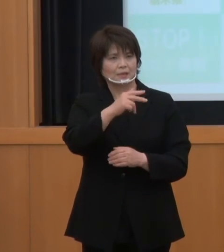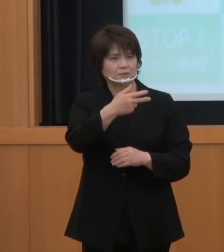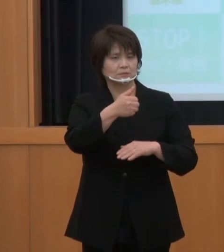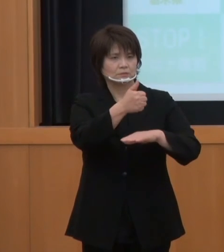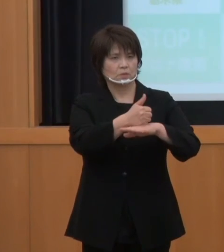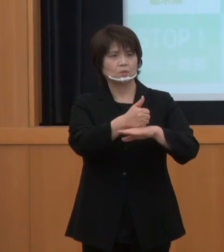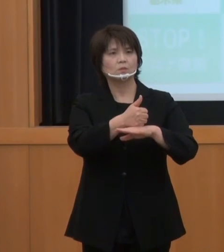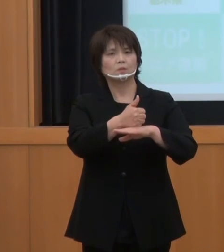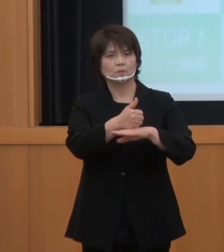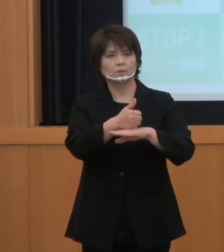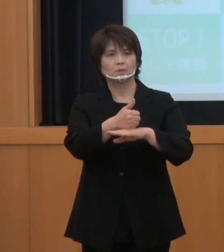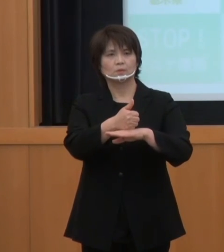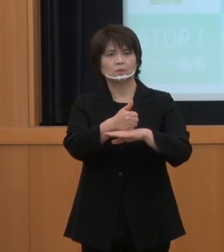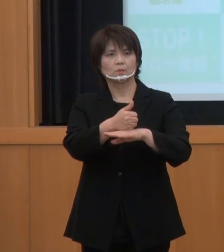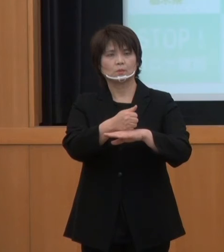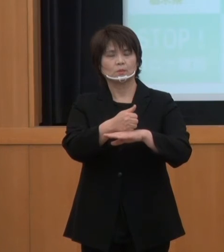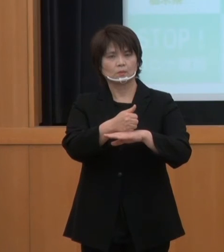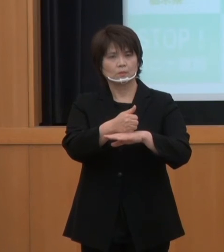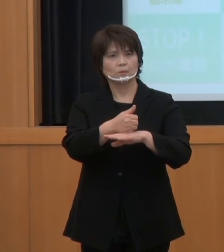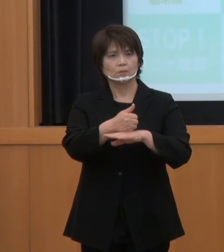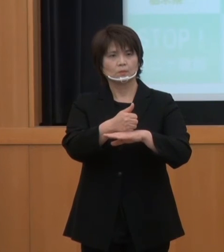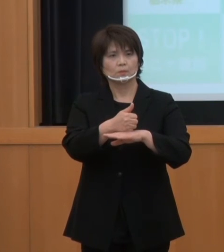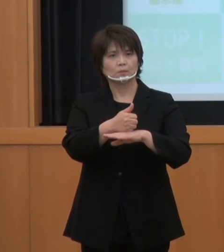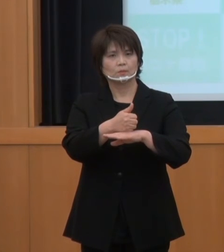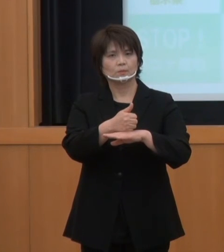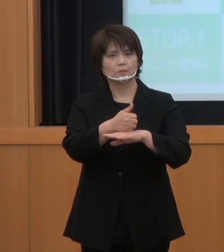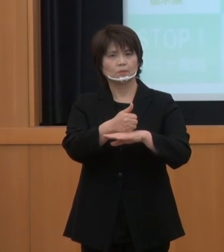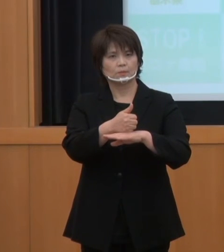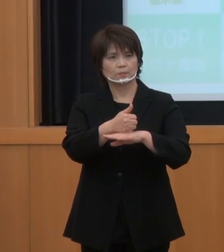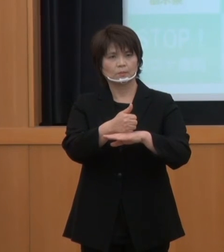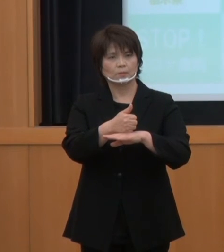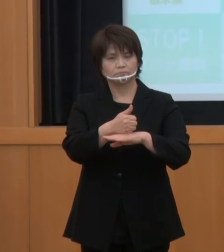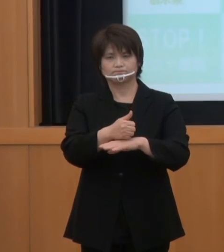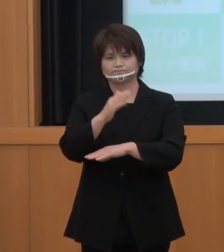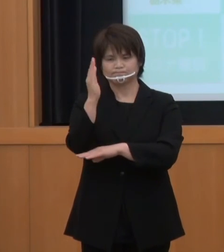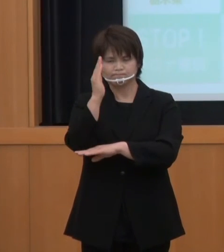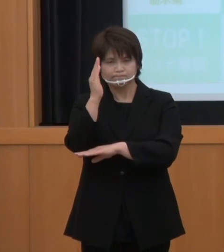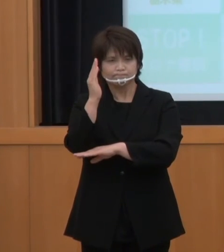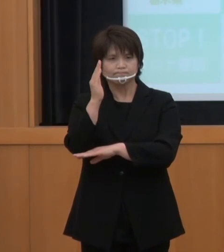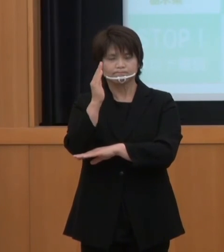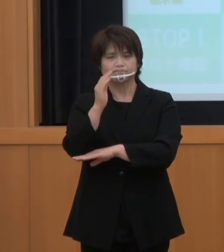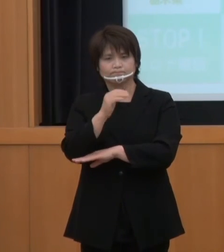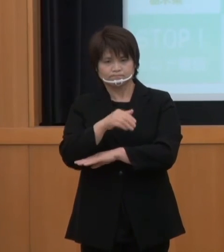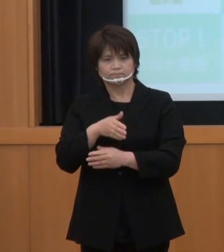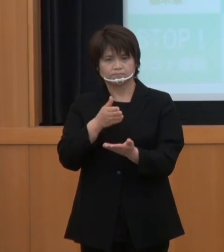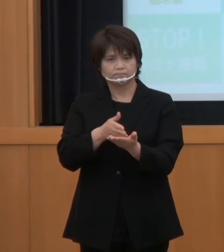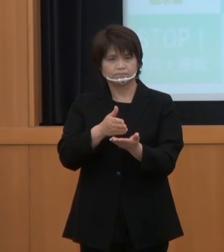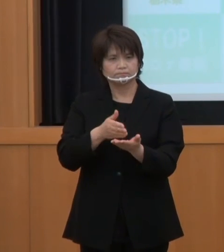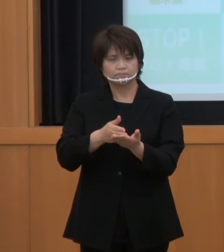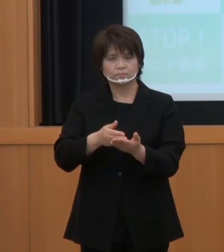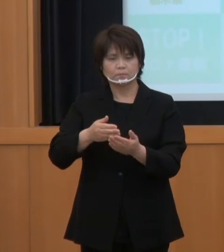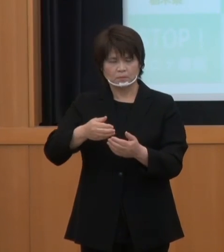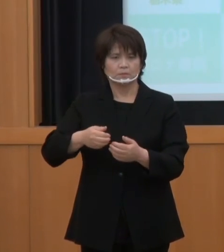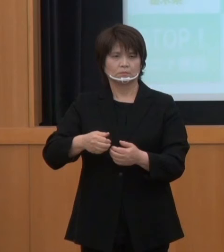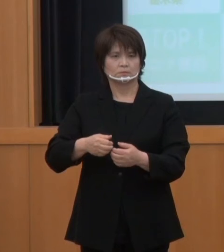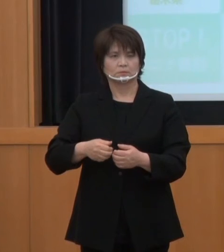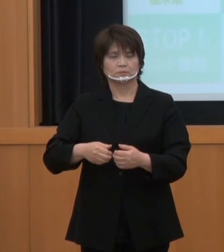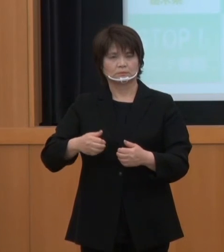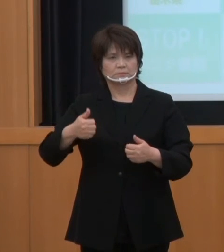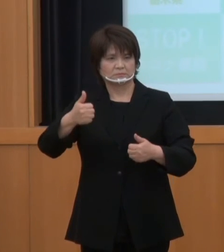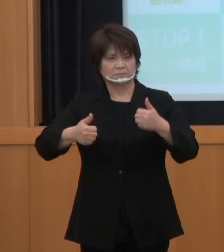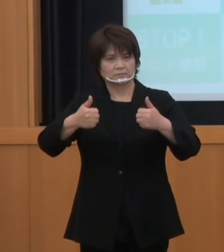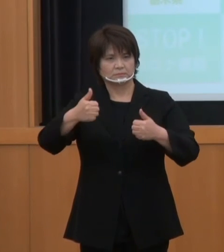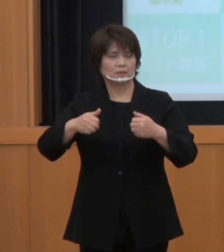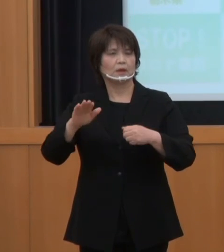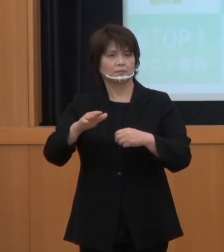は、まあ、スナテの選挙で、まあ、政策論争にならなかったというような発言もされていますが、まあ、コロナの